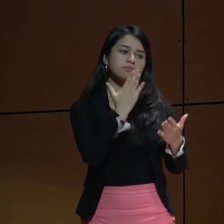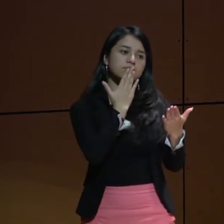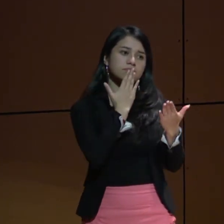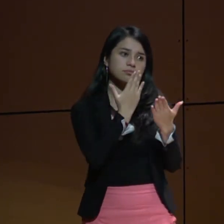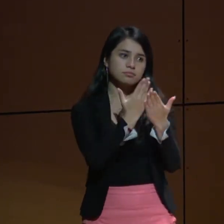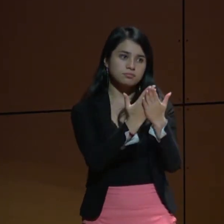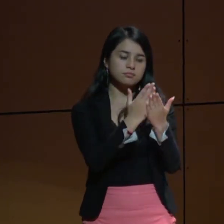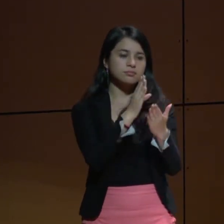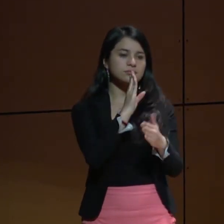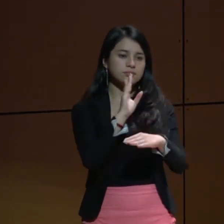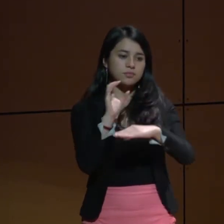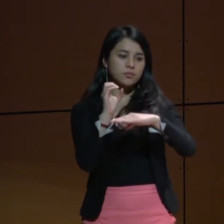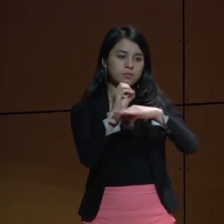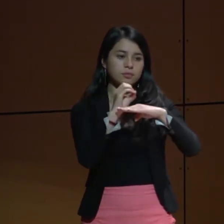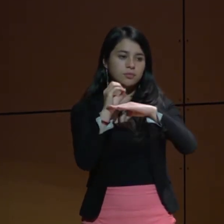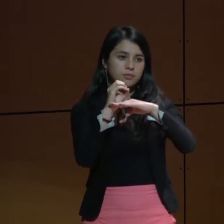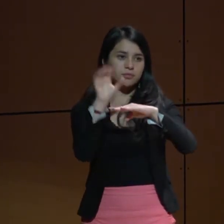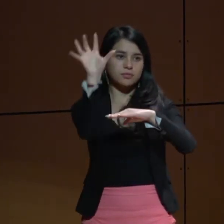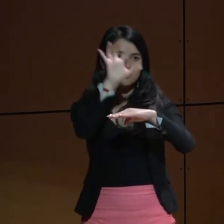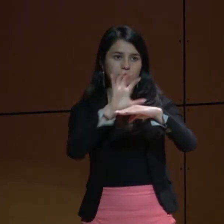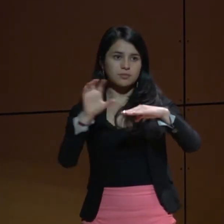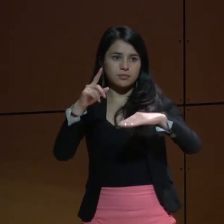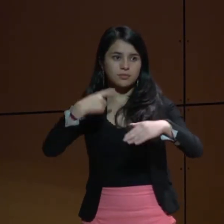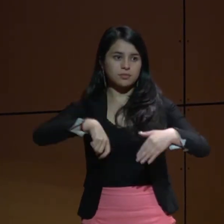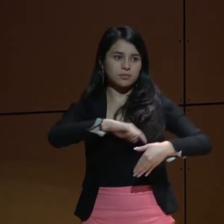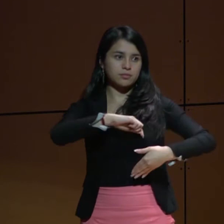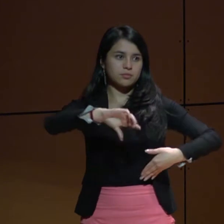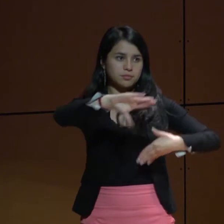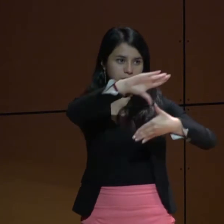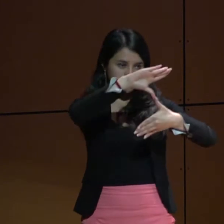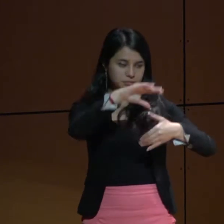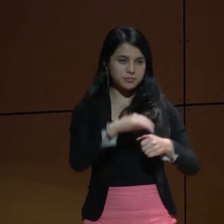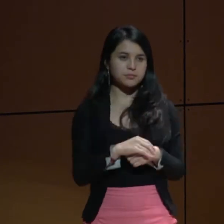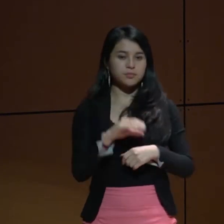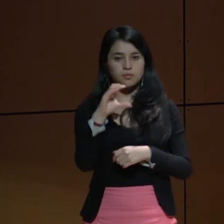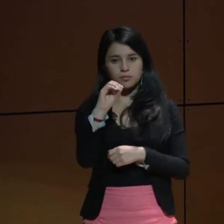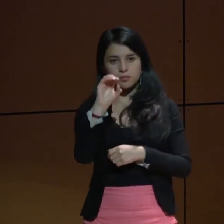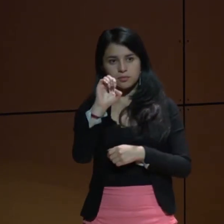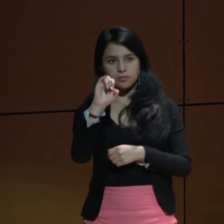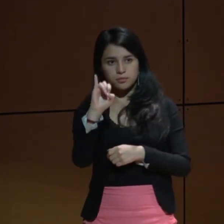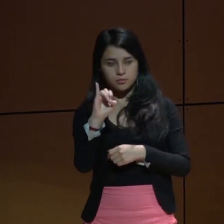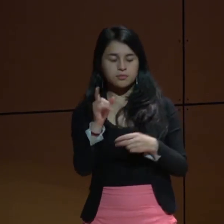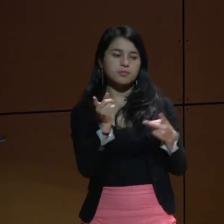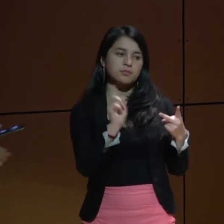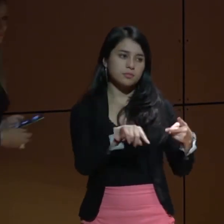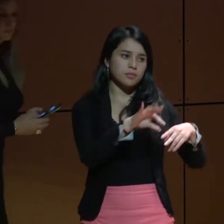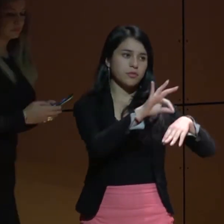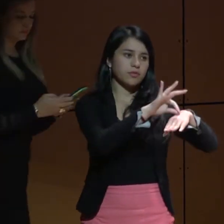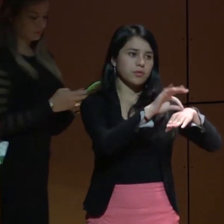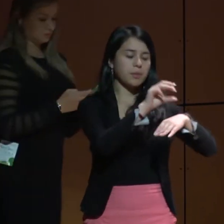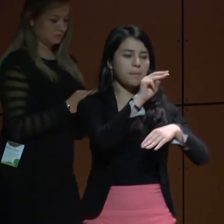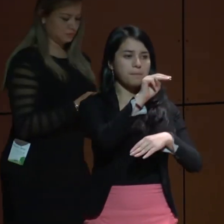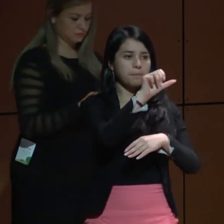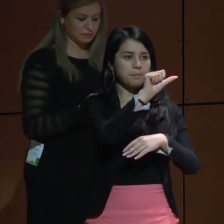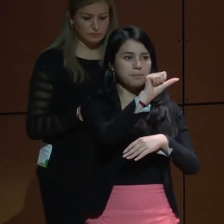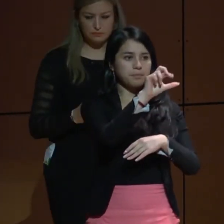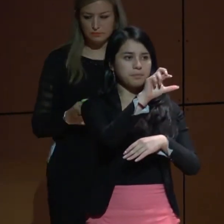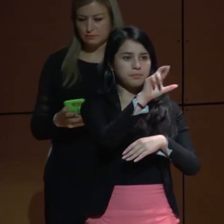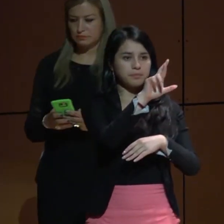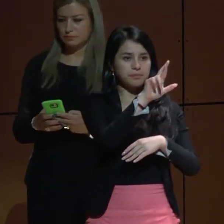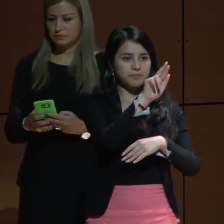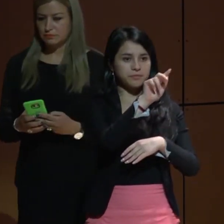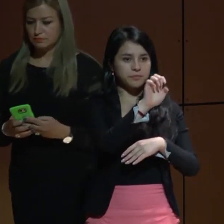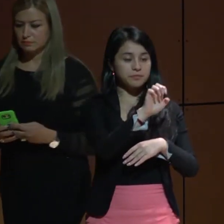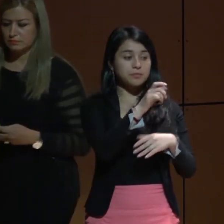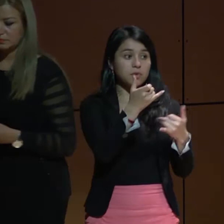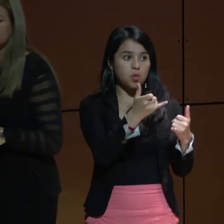Agradezco a la Organización de Estados Iberoamericanos y a MAFRE su generosidad en la realización de este